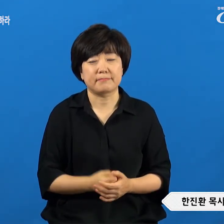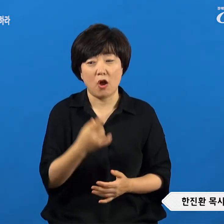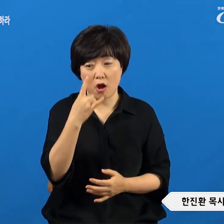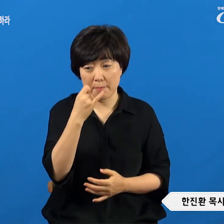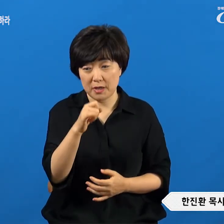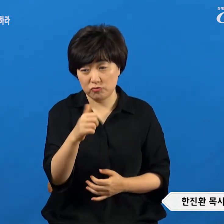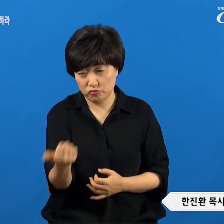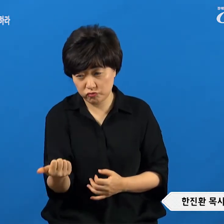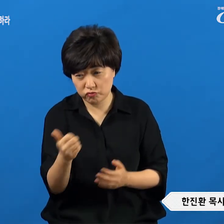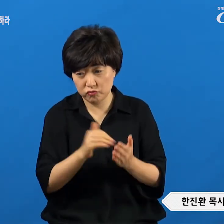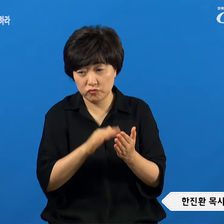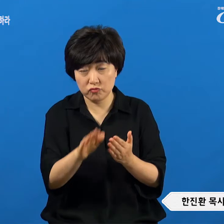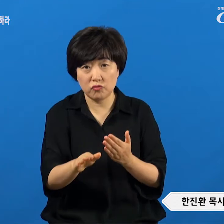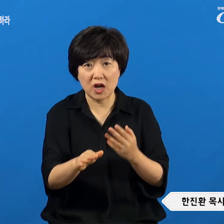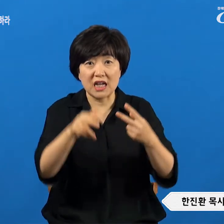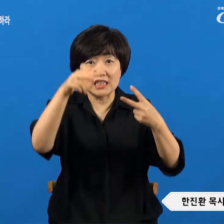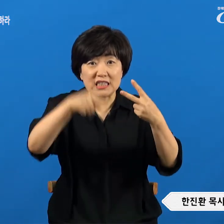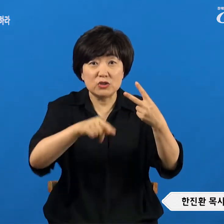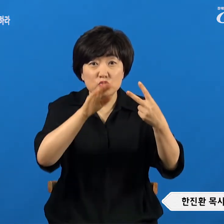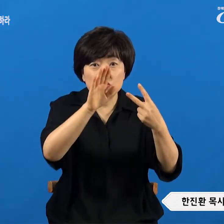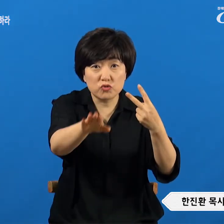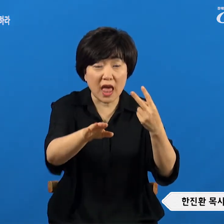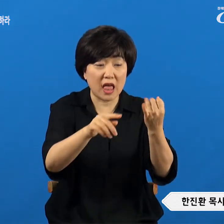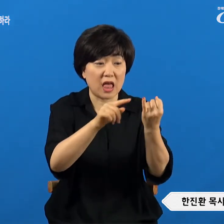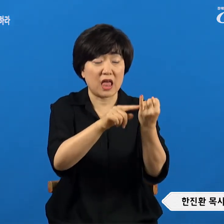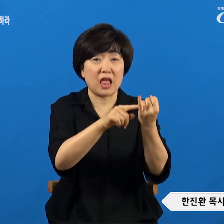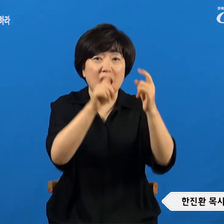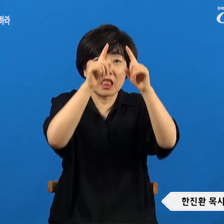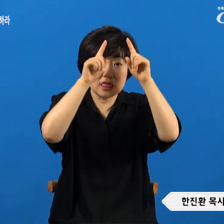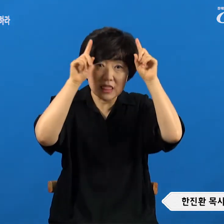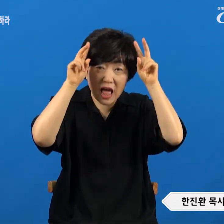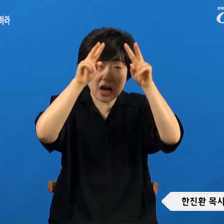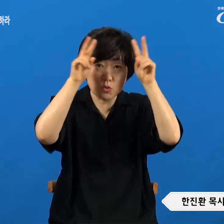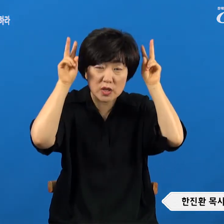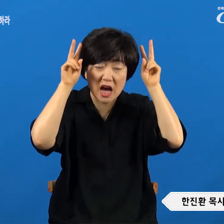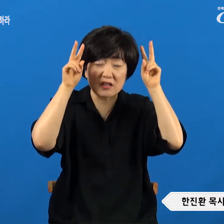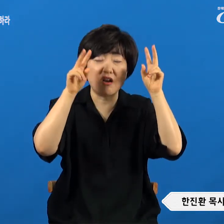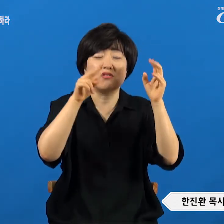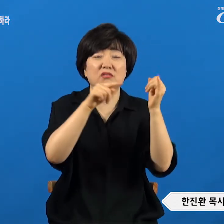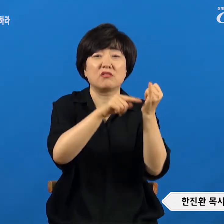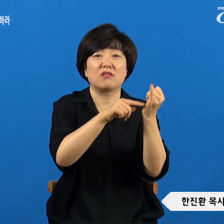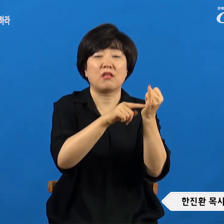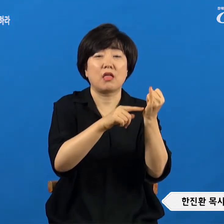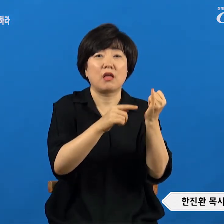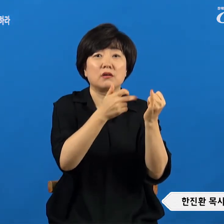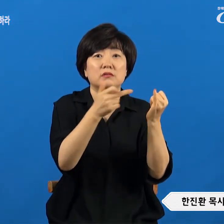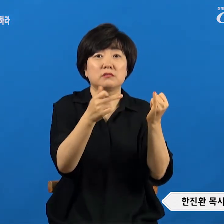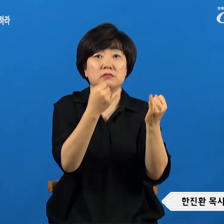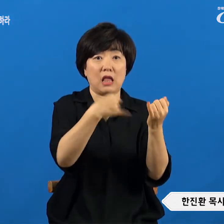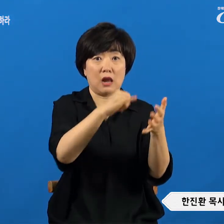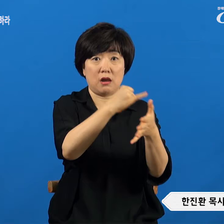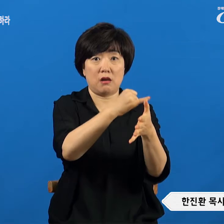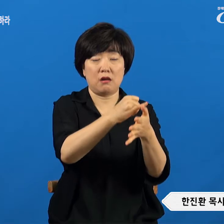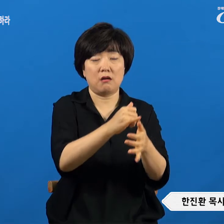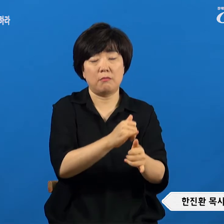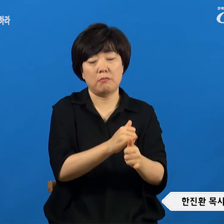엄마가 죽고 나서 2주 만에 대학교 1학년이었던 큰딸도 스스로 목숨을